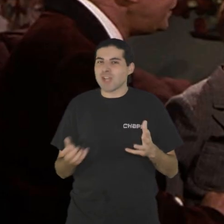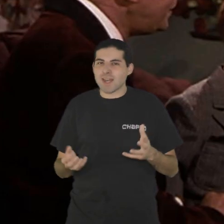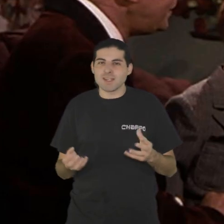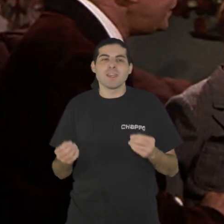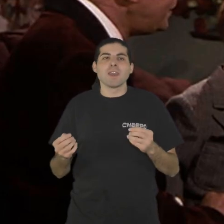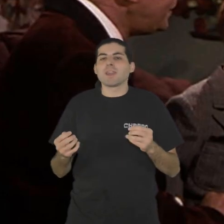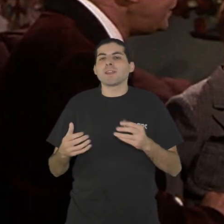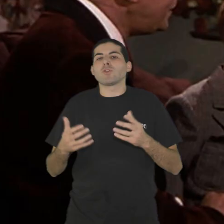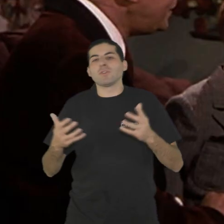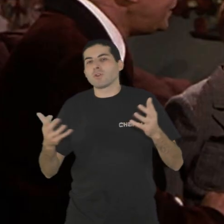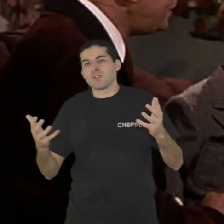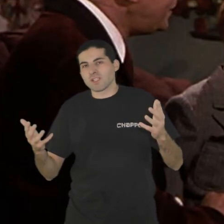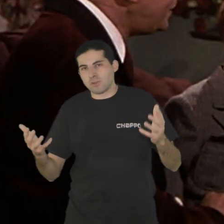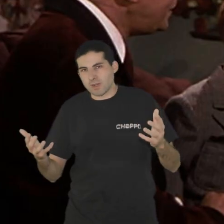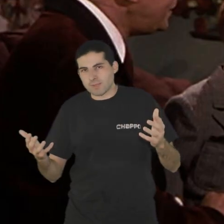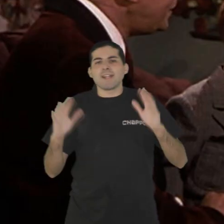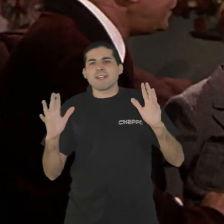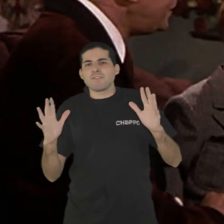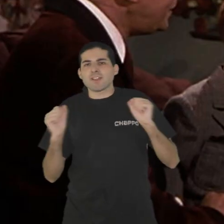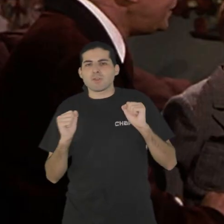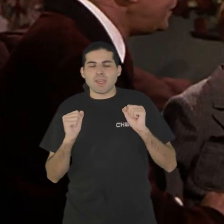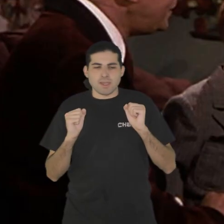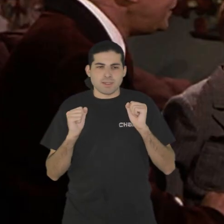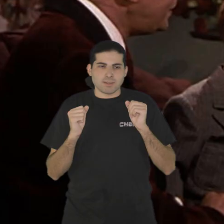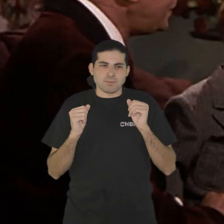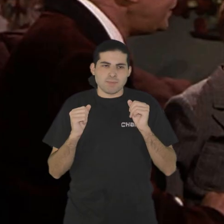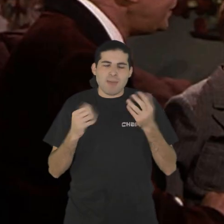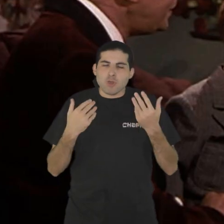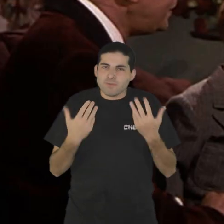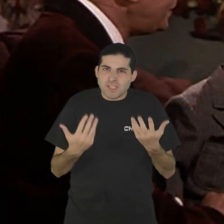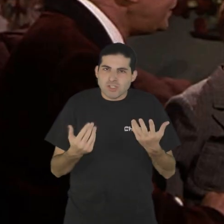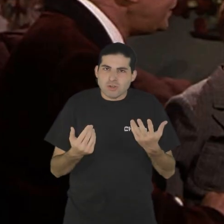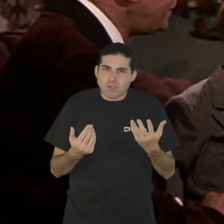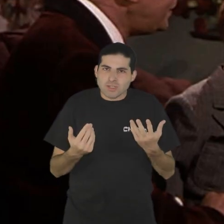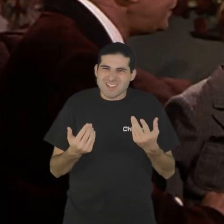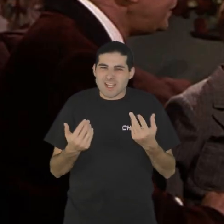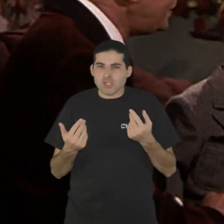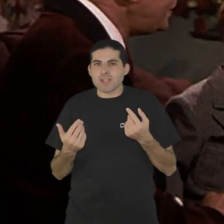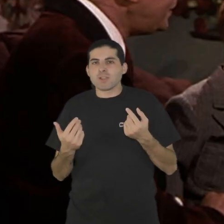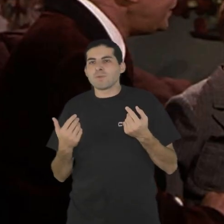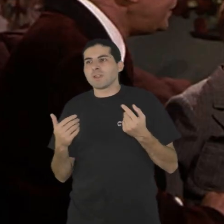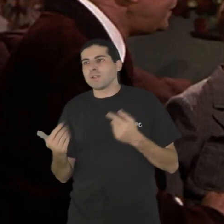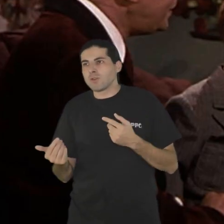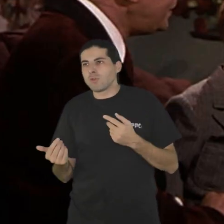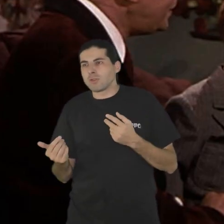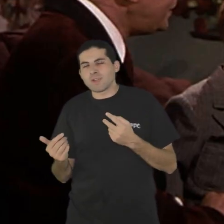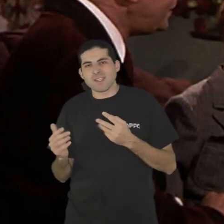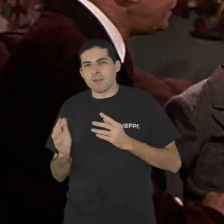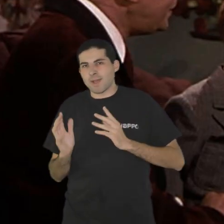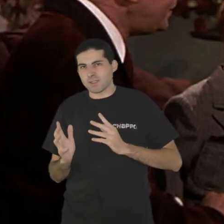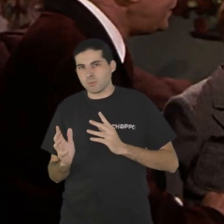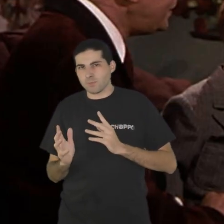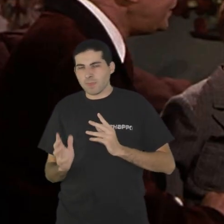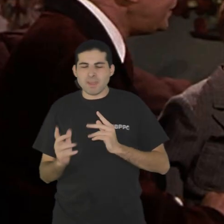e Charlie, che le raccontano questa storia. Al di là del fatto che, a mio avviso, la scelta di un ventriloquo non